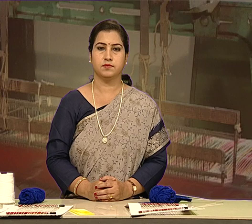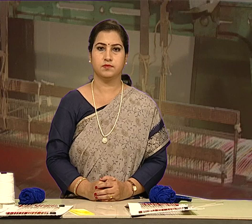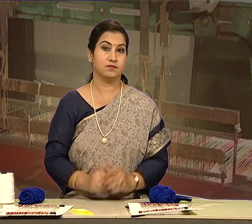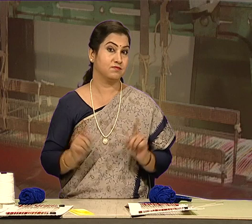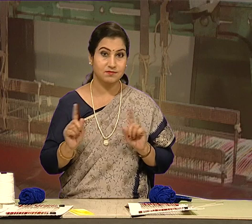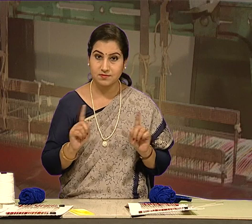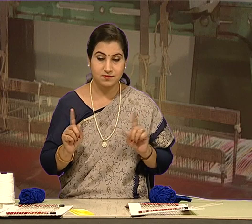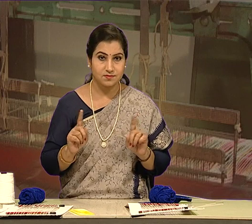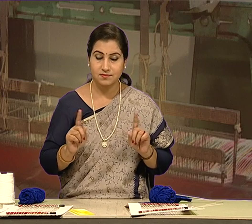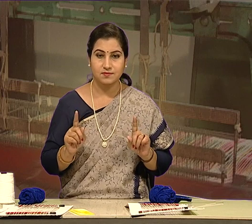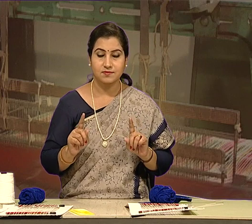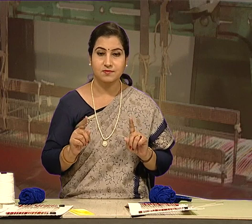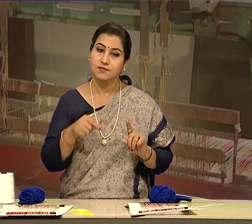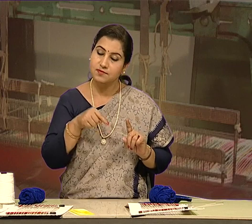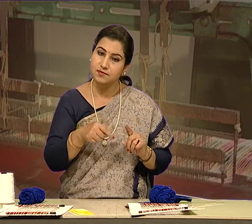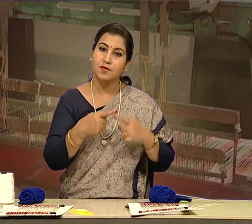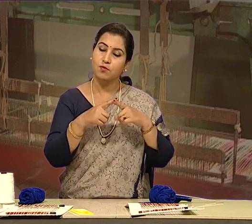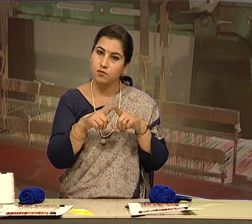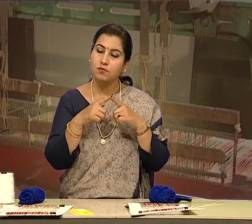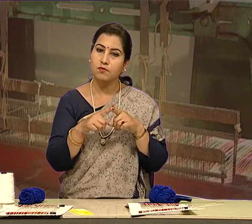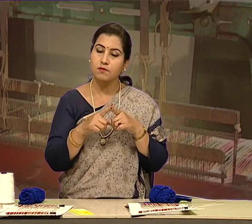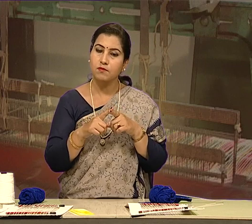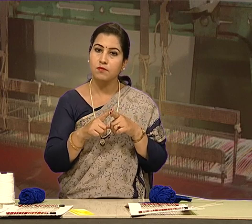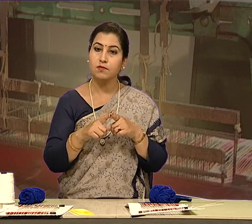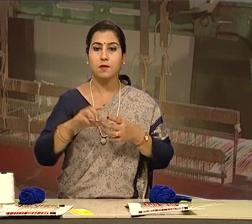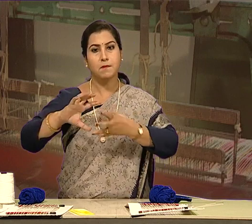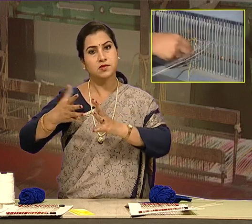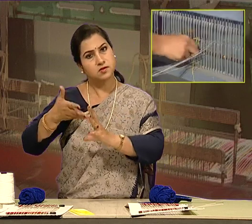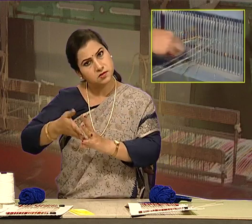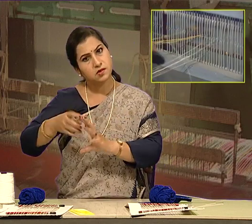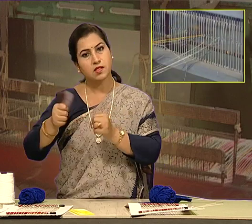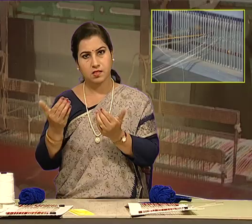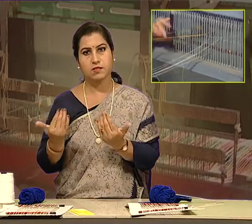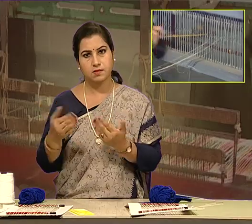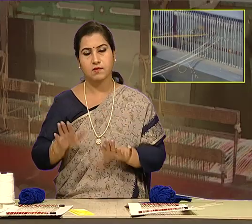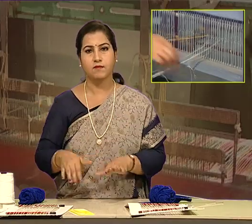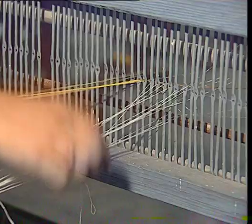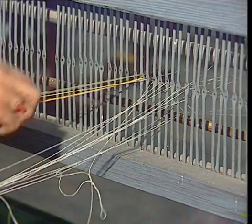नहीं, इस प्रकार की बुनाई मशीनों से भी की जाती है।